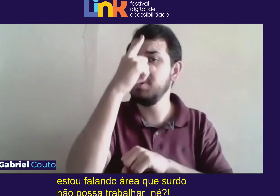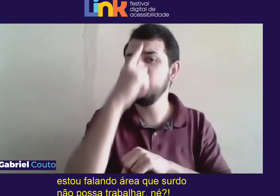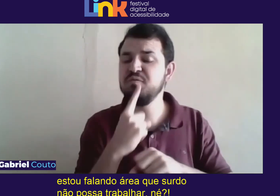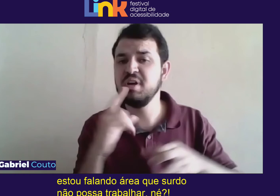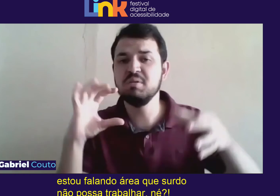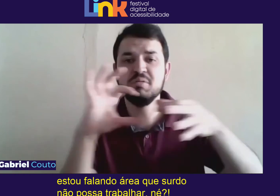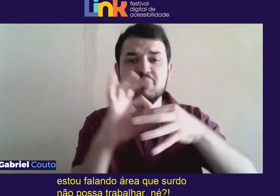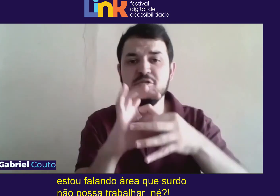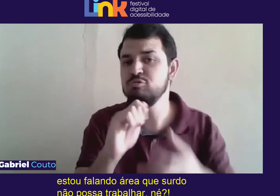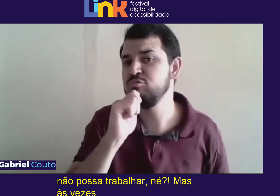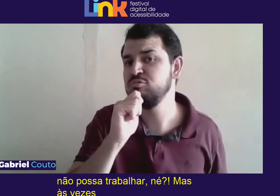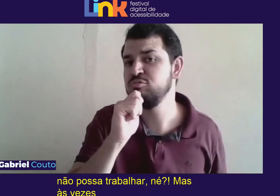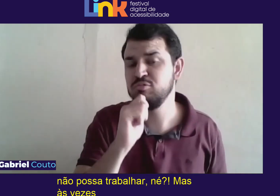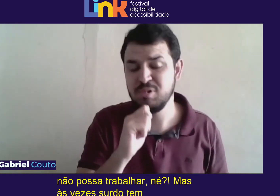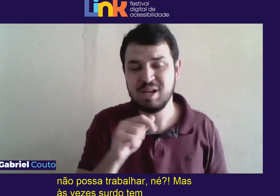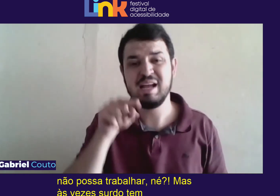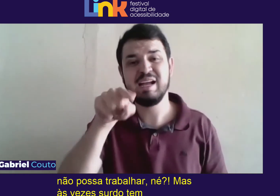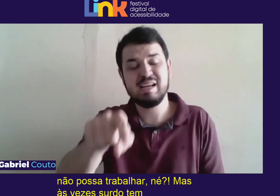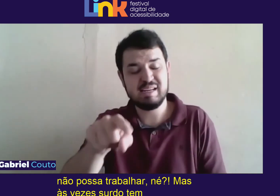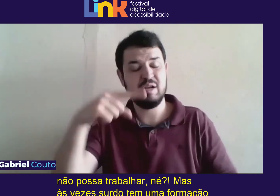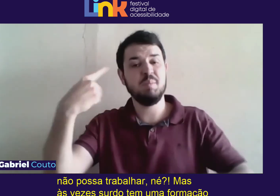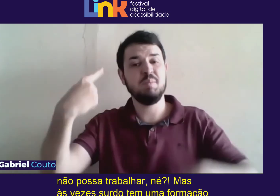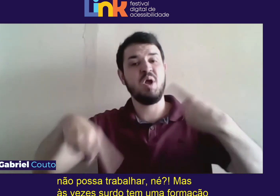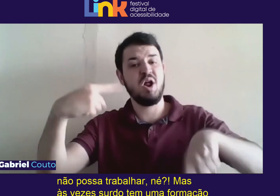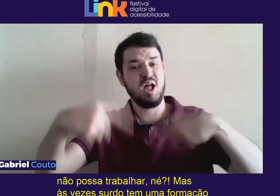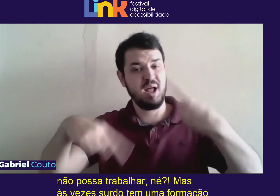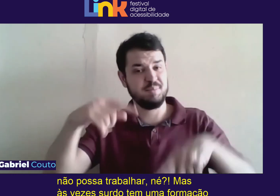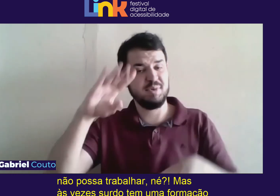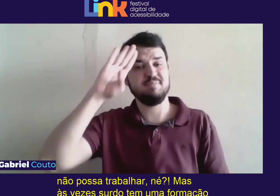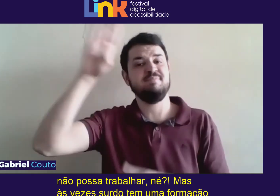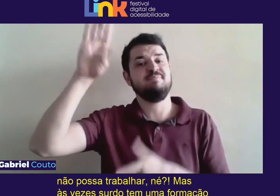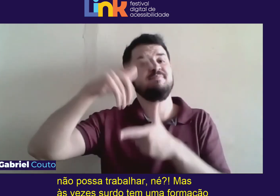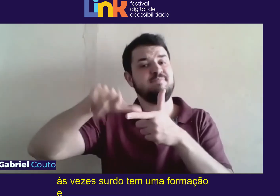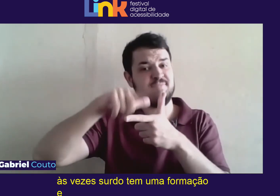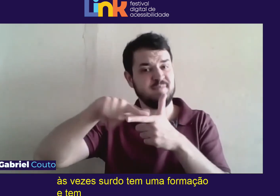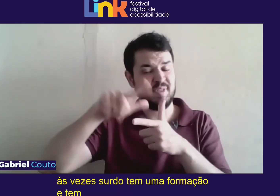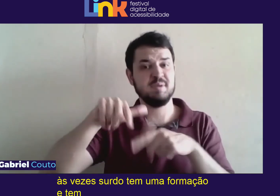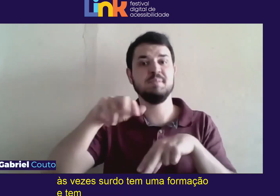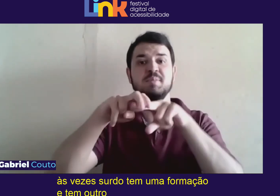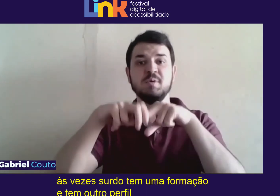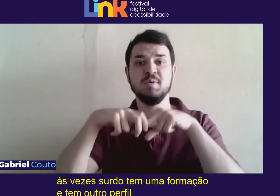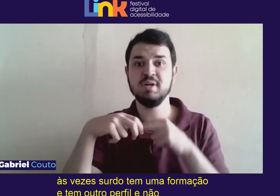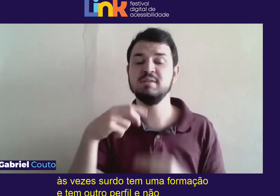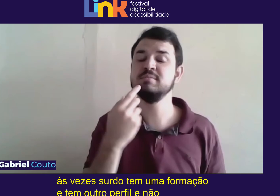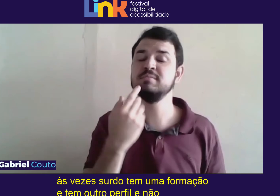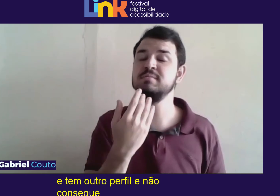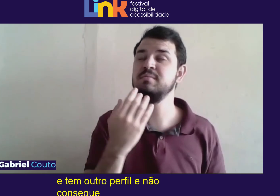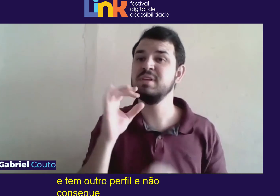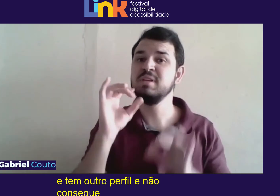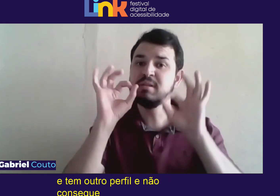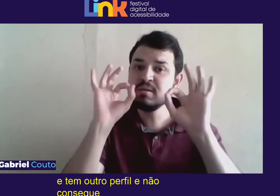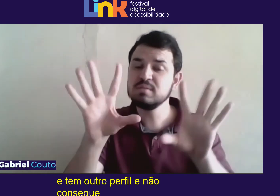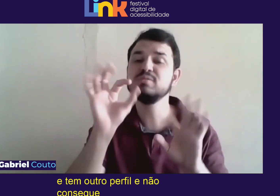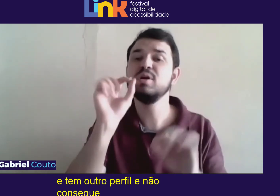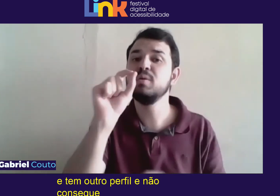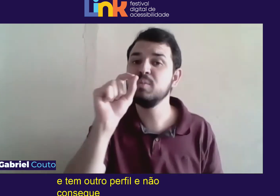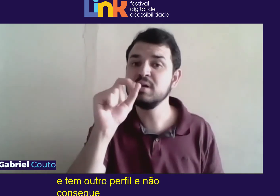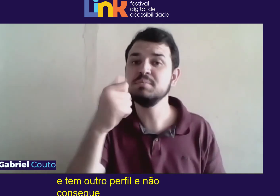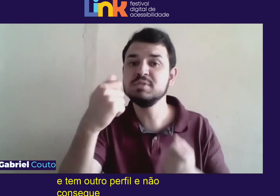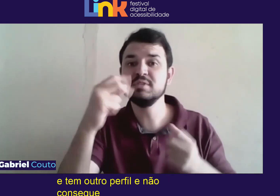que ele tem um outro perfil, mas não consegue um emprego nesta área. Então, isso é um problema muito grande que